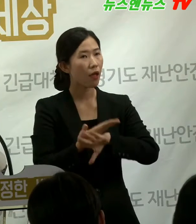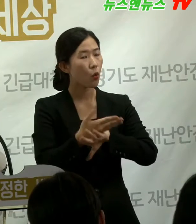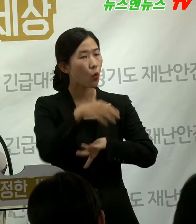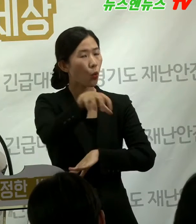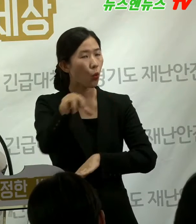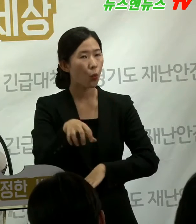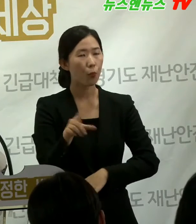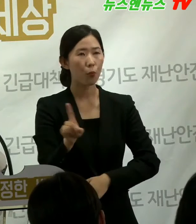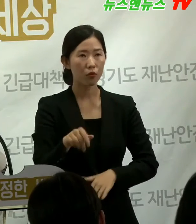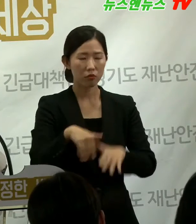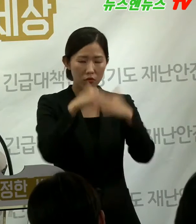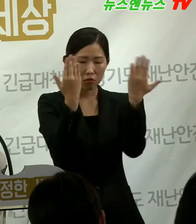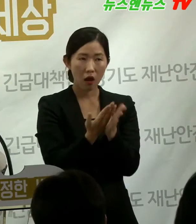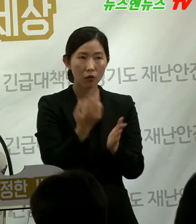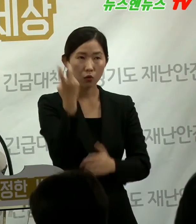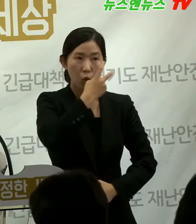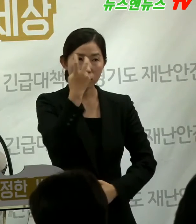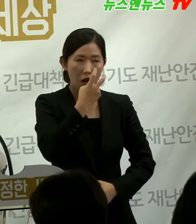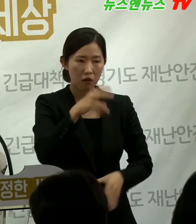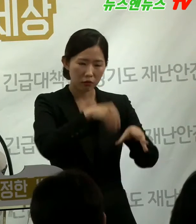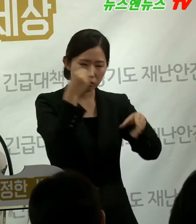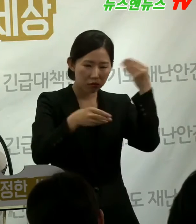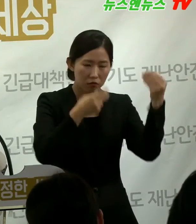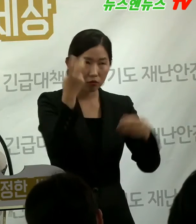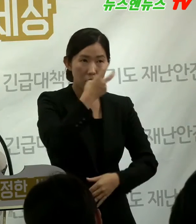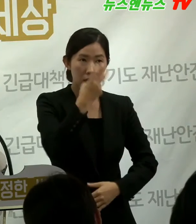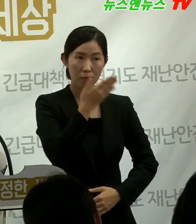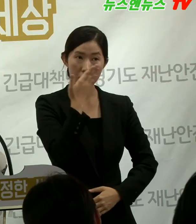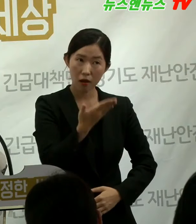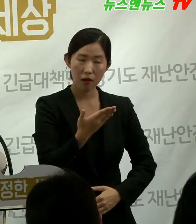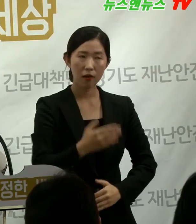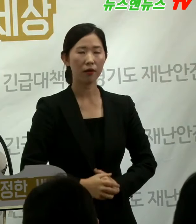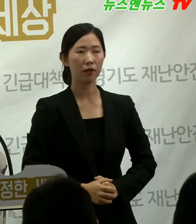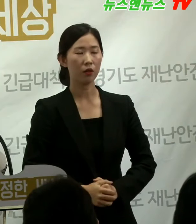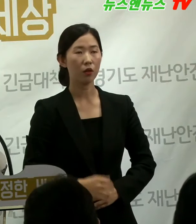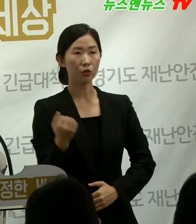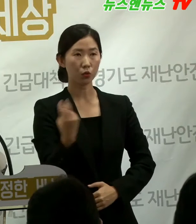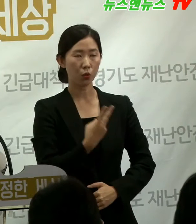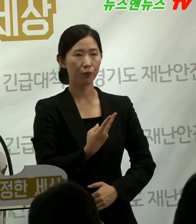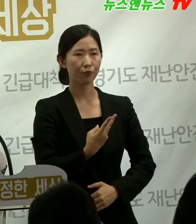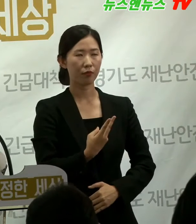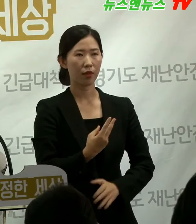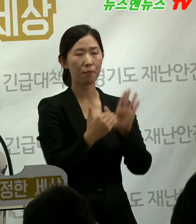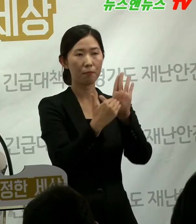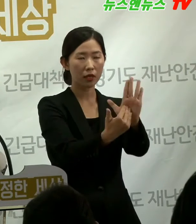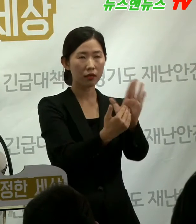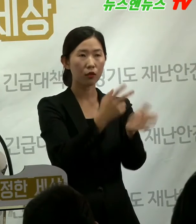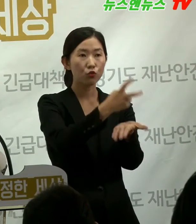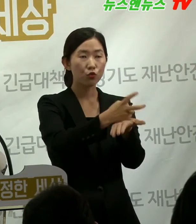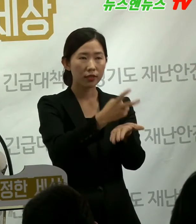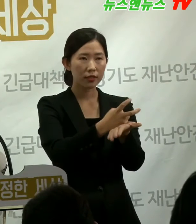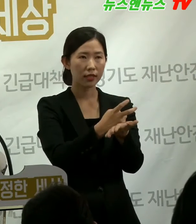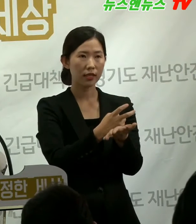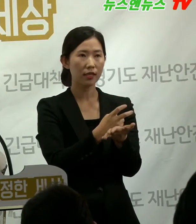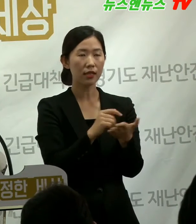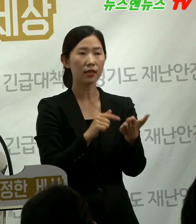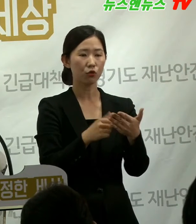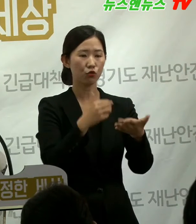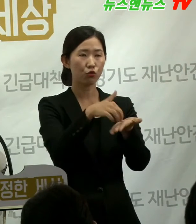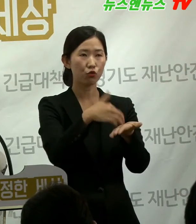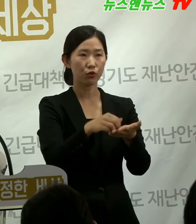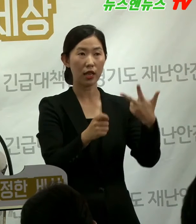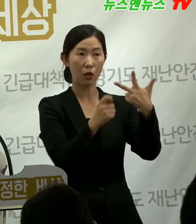전수조사가 가능한지 여부도 궁금합니다. 그리고 또 여기 보시면 7가지 예방수칙 중에 이용자 간 최대한 간격 유지에 노력할 것이라는